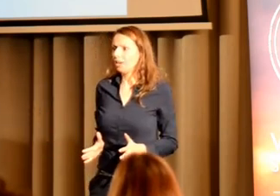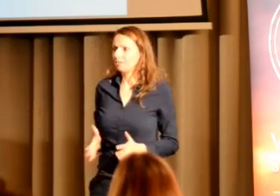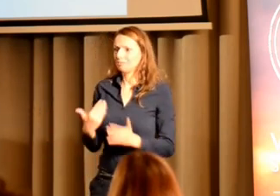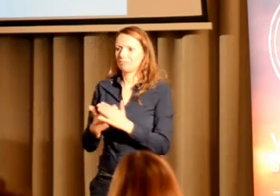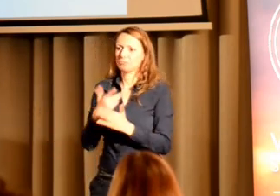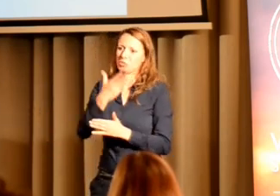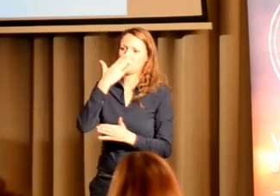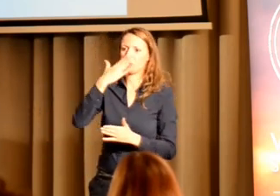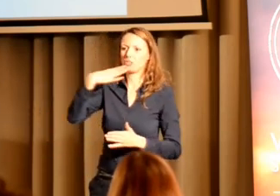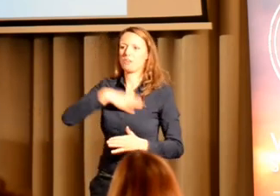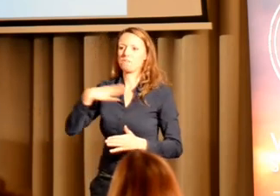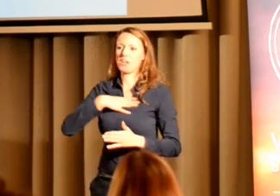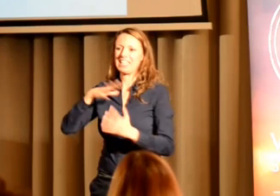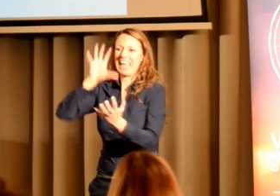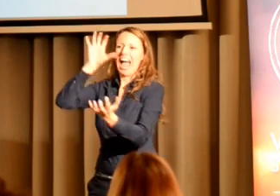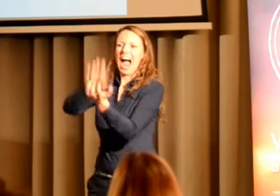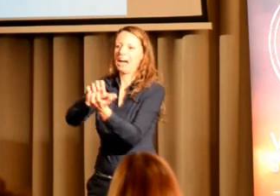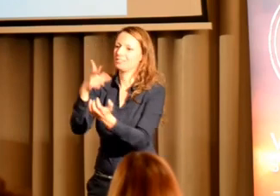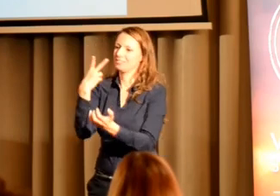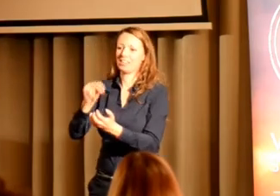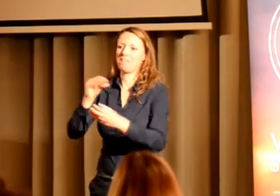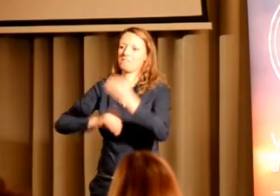nogami, nie zębami.